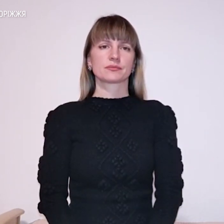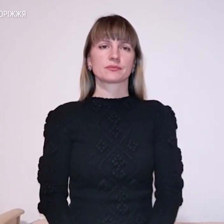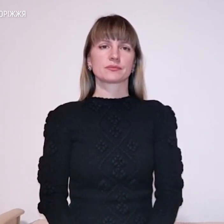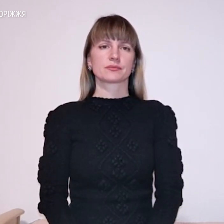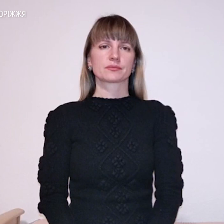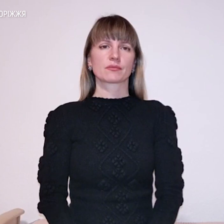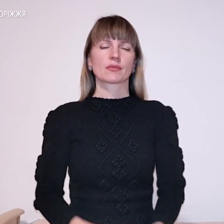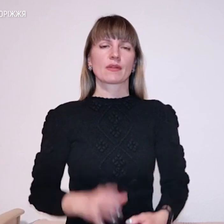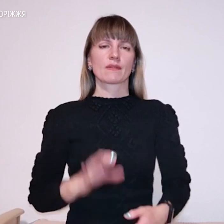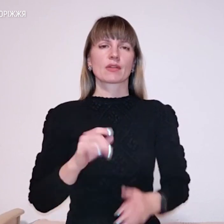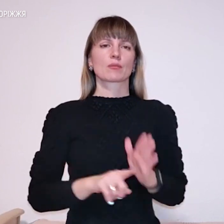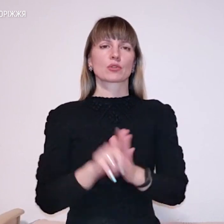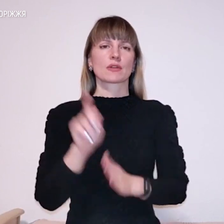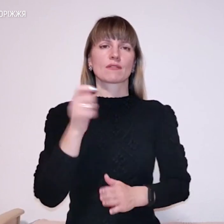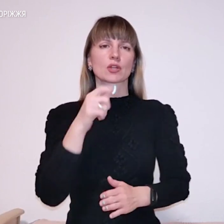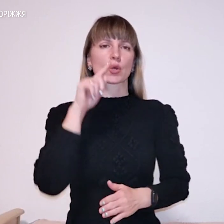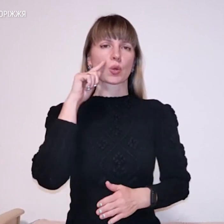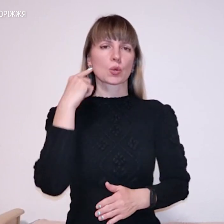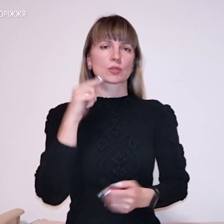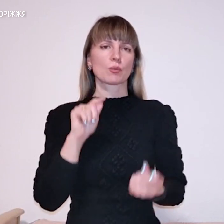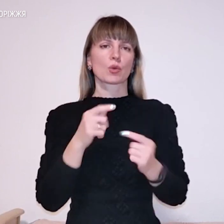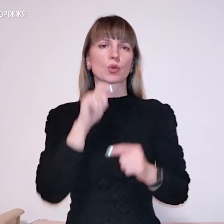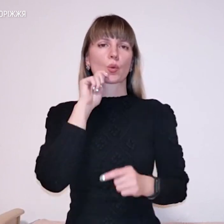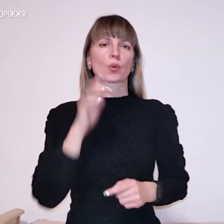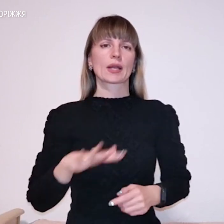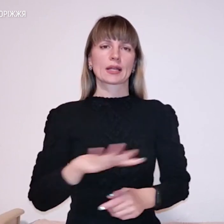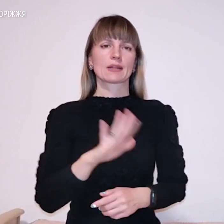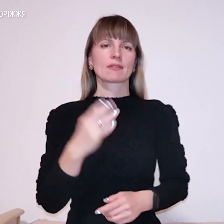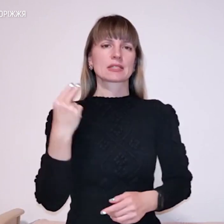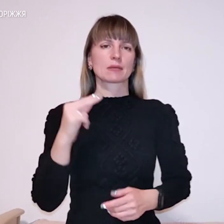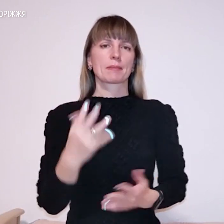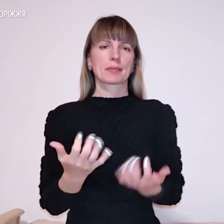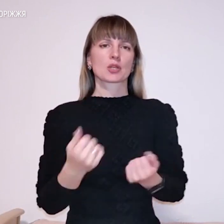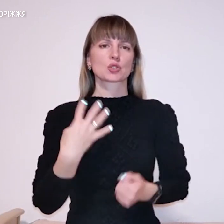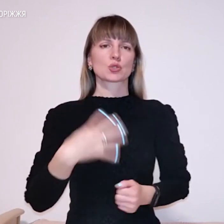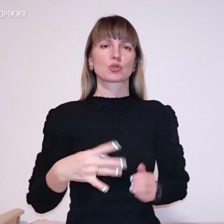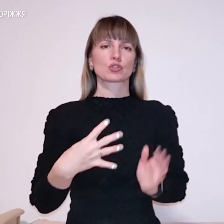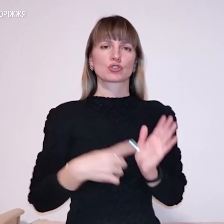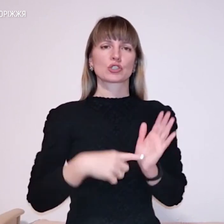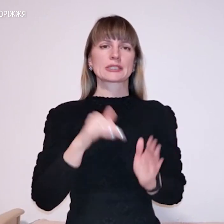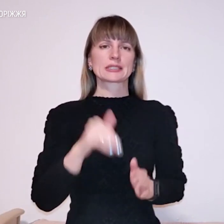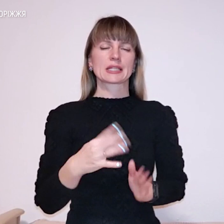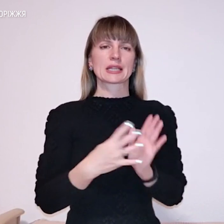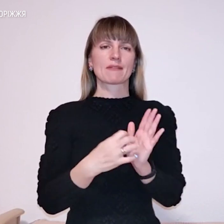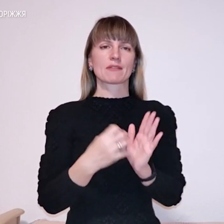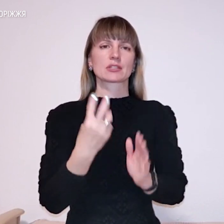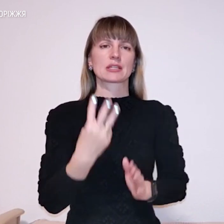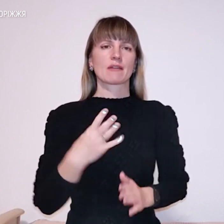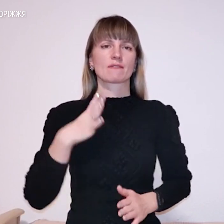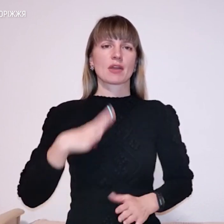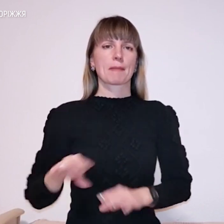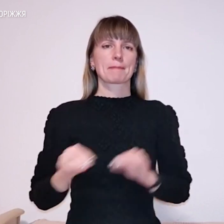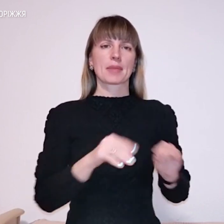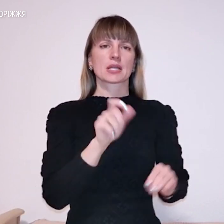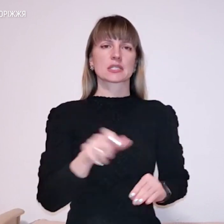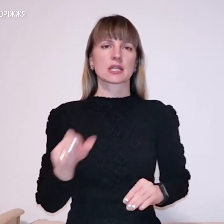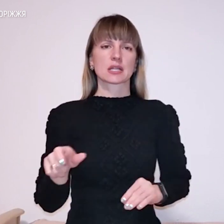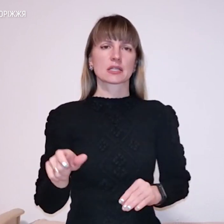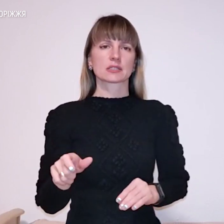Від початку війни Росії проти України у Запоріжжі прийняли 46 903 вимушених переселенців. Про це